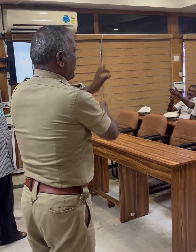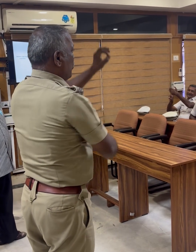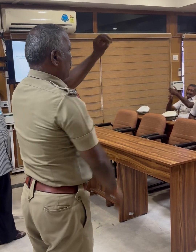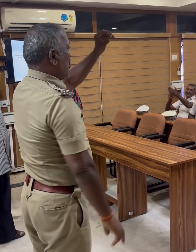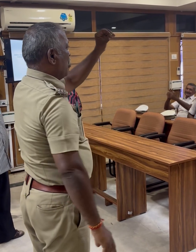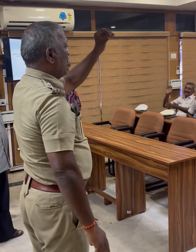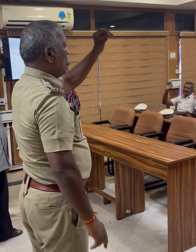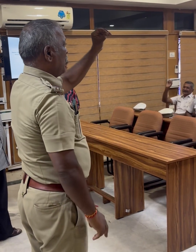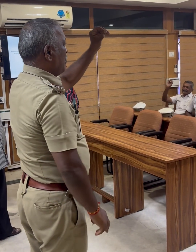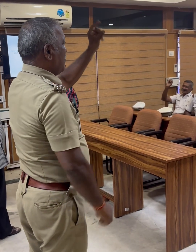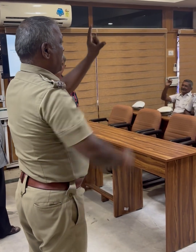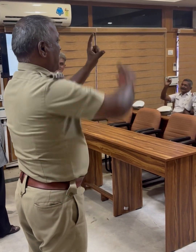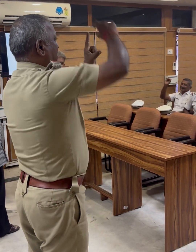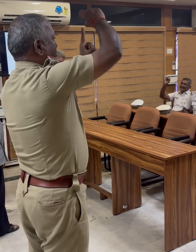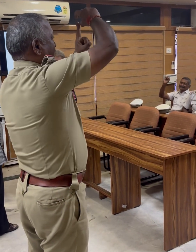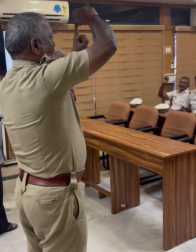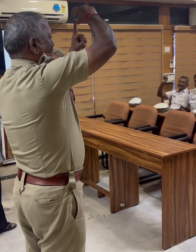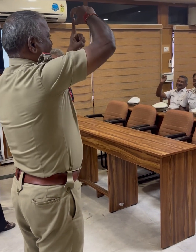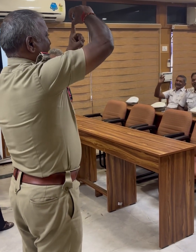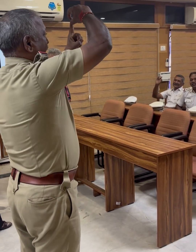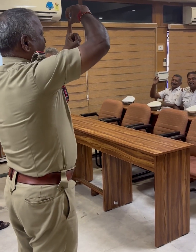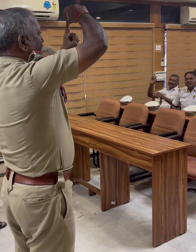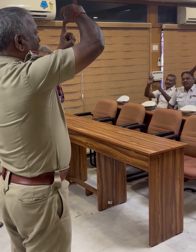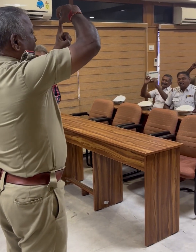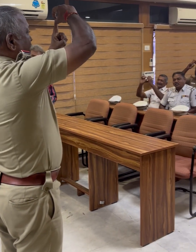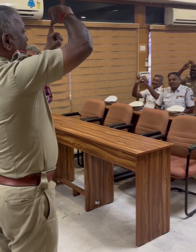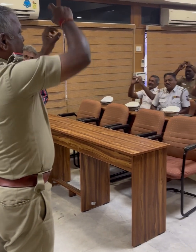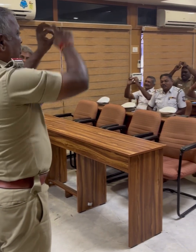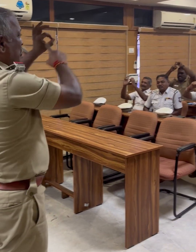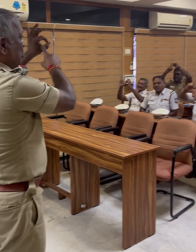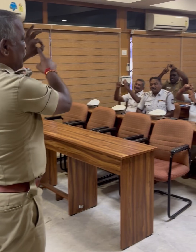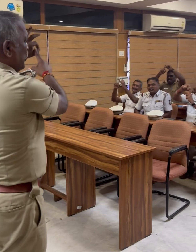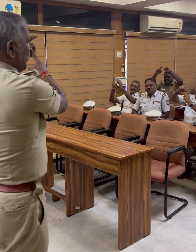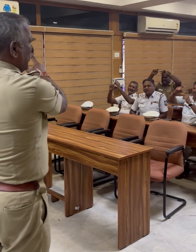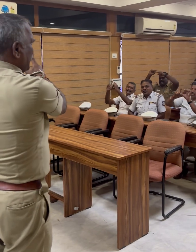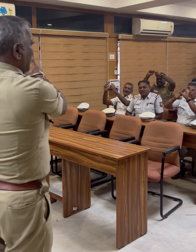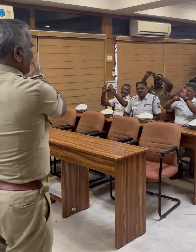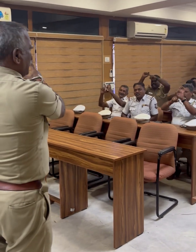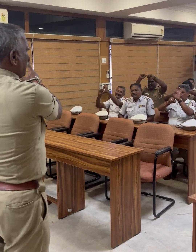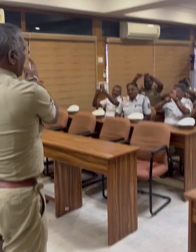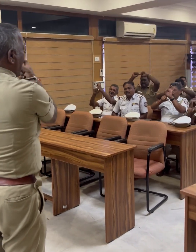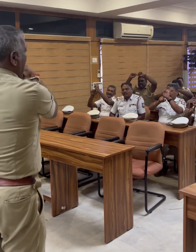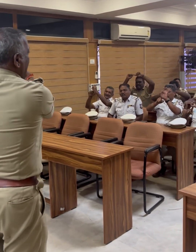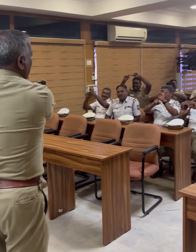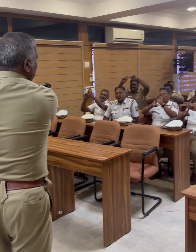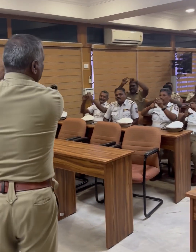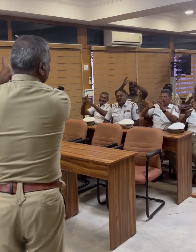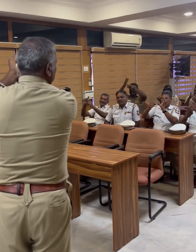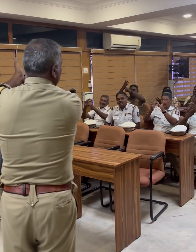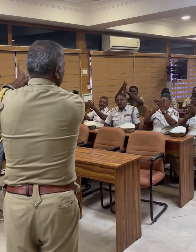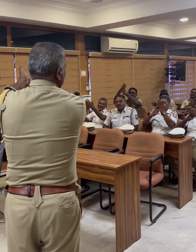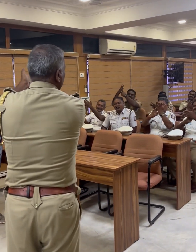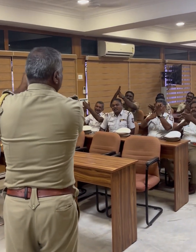O P Q R